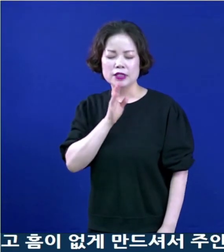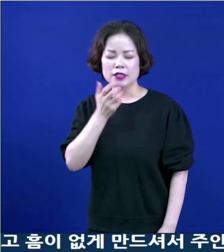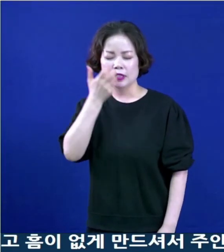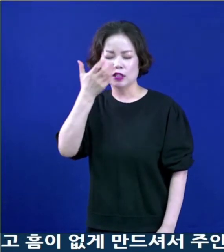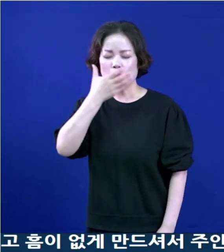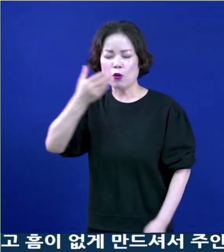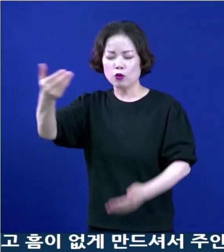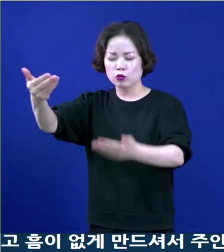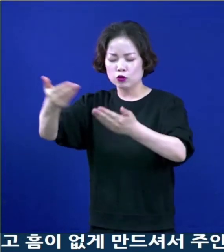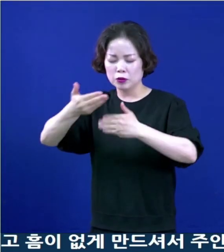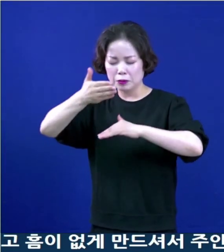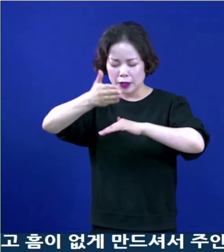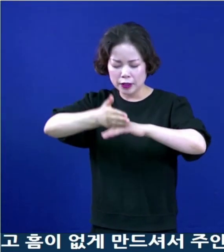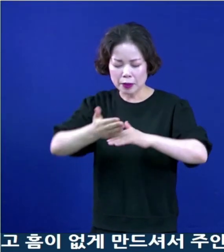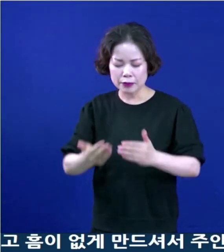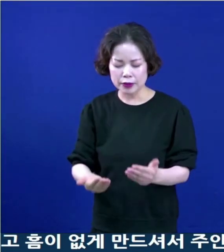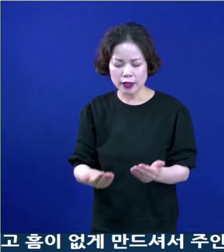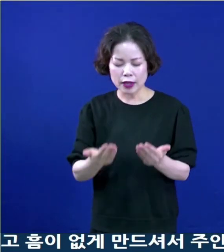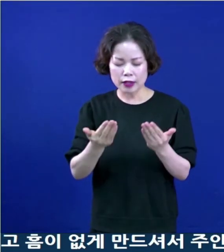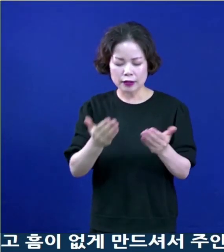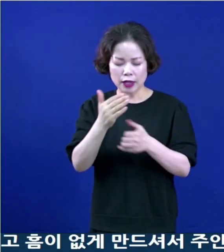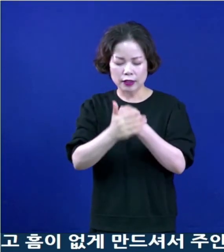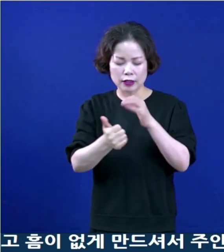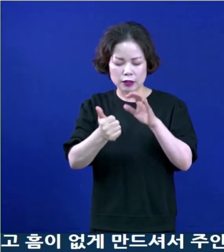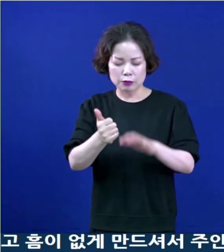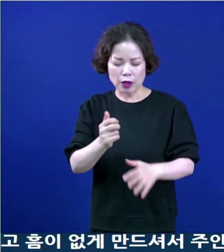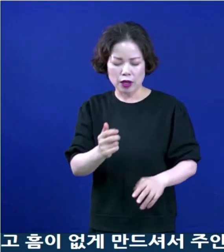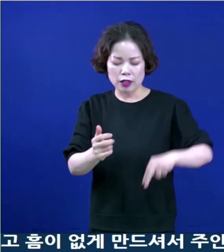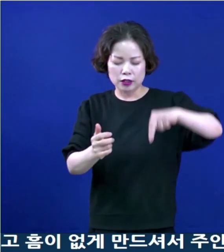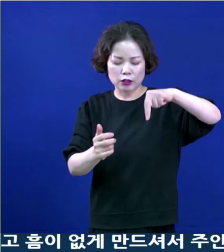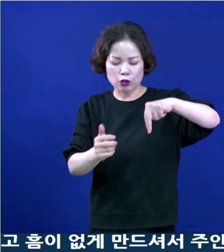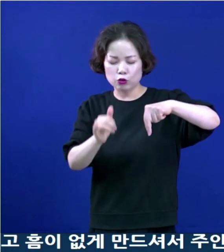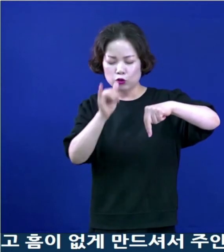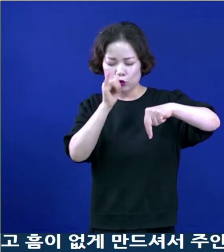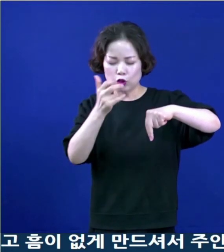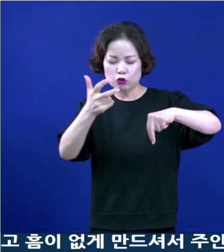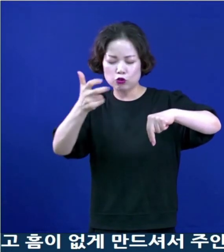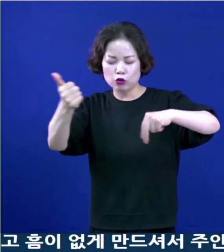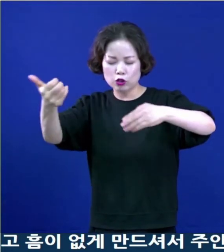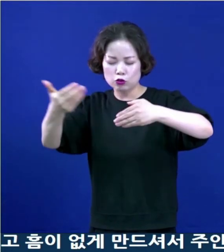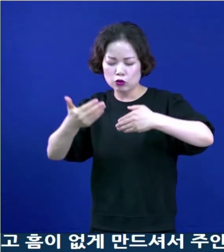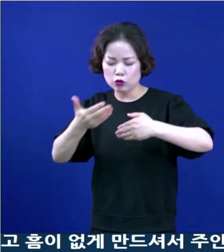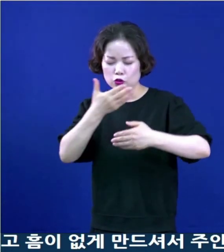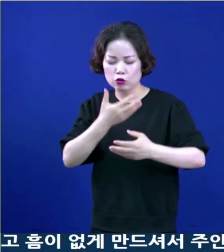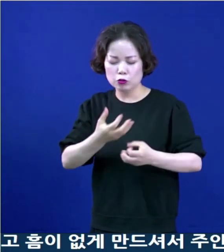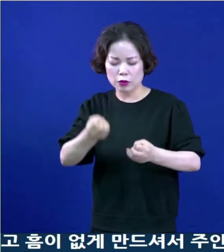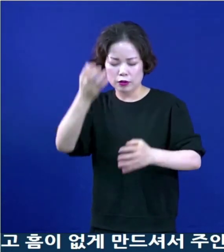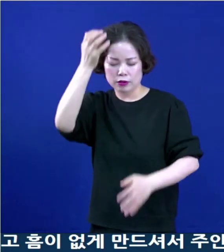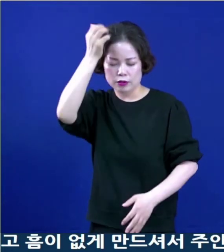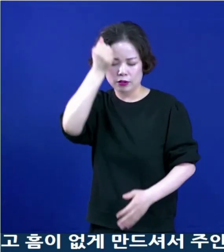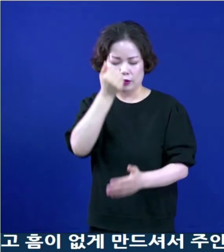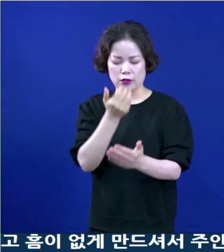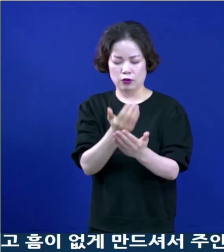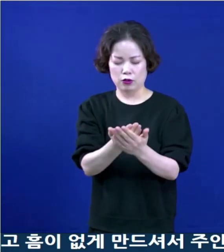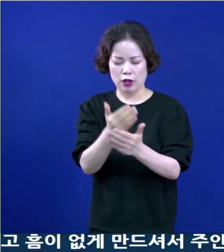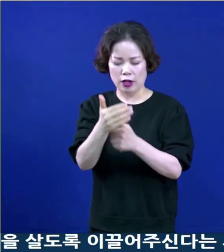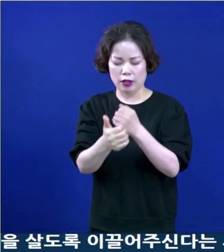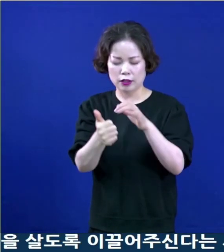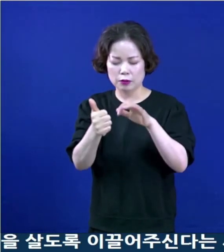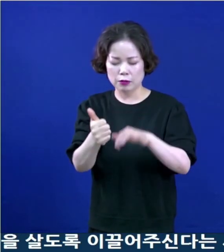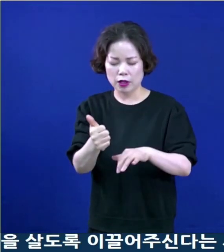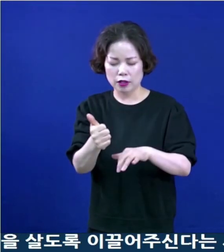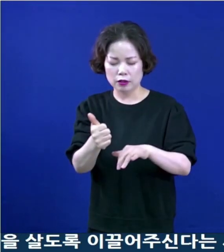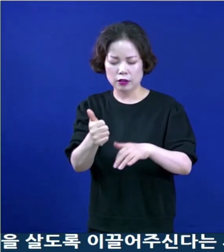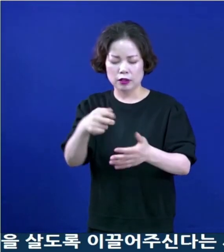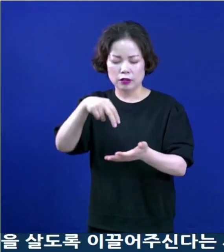주심에 감사합니다. 하나님 앞에 설 수 있도록 주께서 주신 그 축복을 기억하게 하시고 하나님 앞에 선 삶을 살